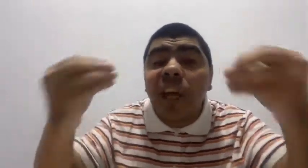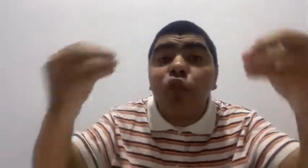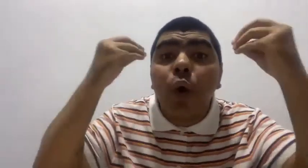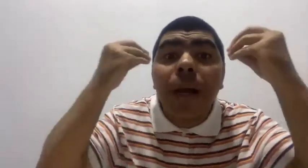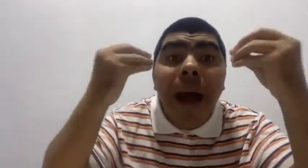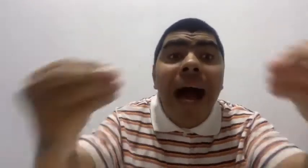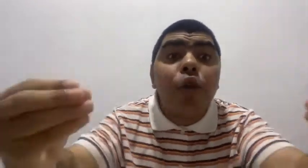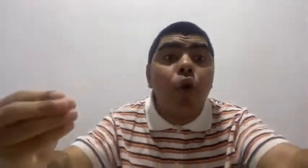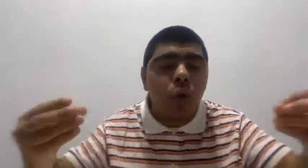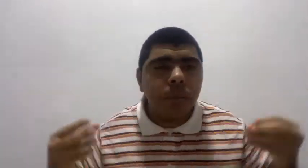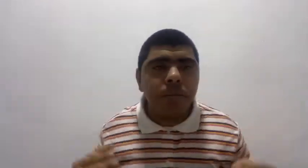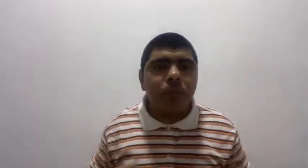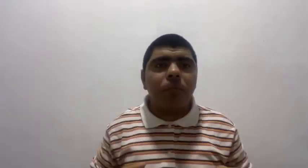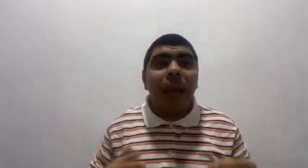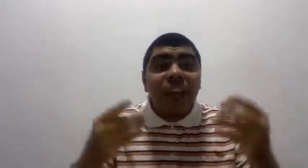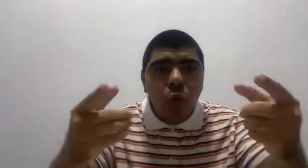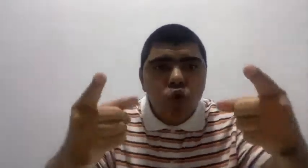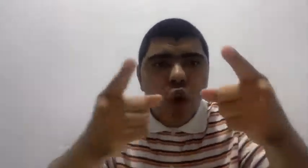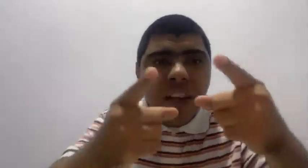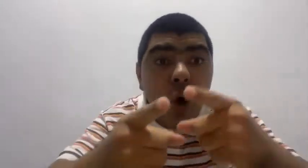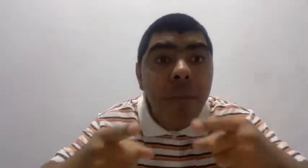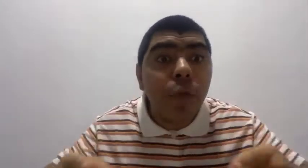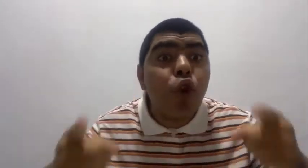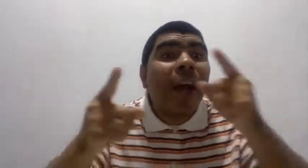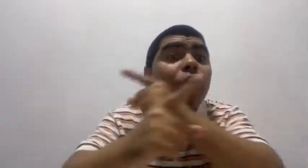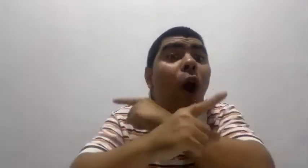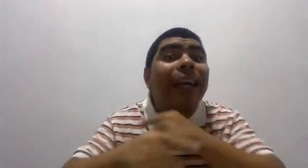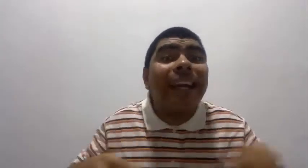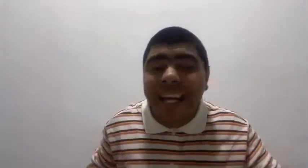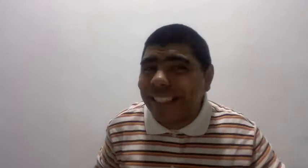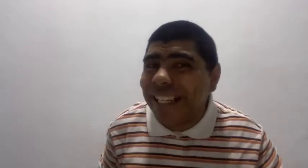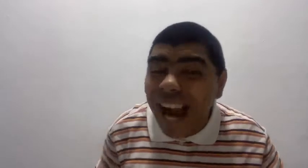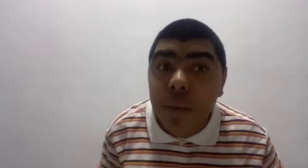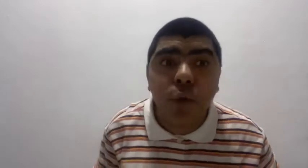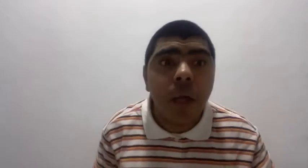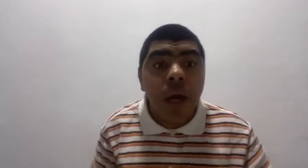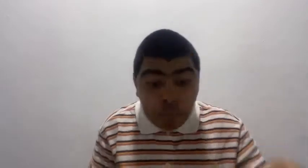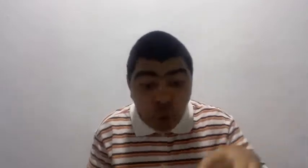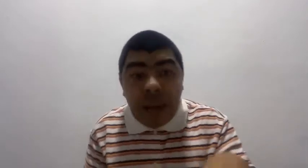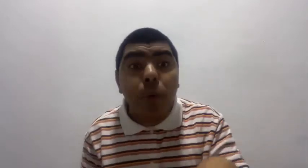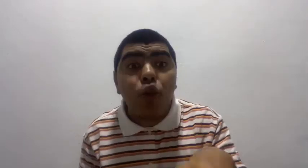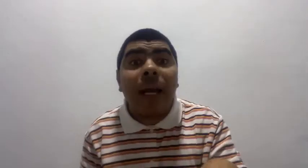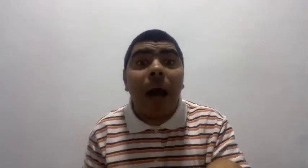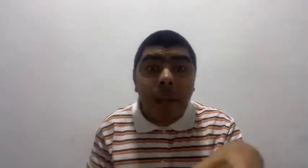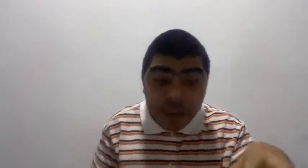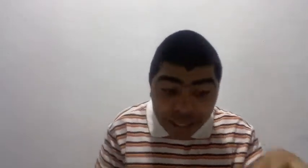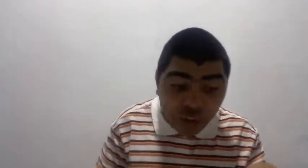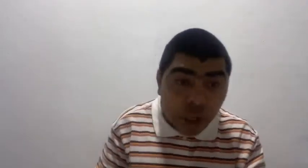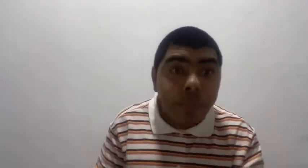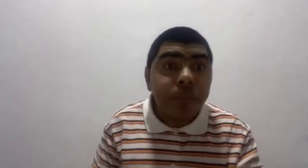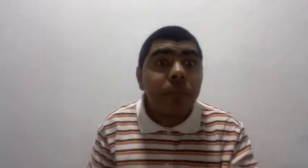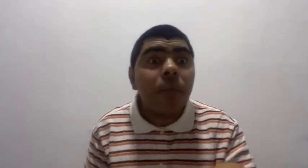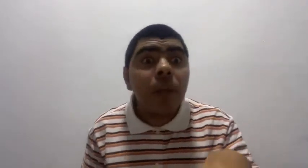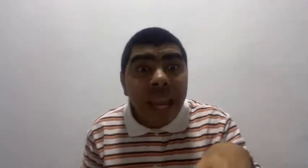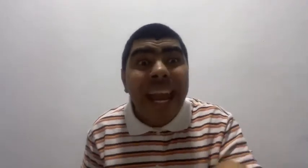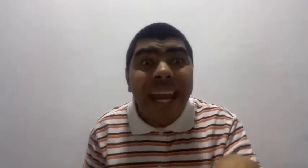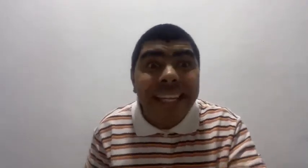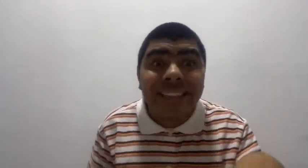su hermano. Eso es un corazón maduro que Dios anhela que tengamos. ¿Por qué? Porque la Biblia dice en el